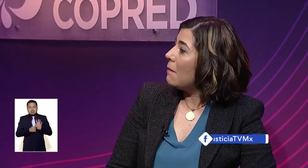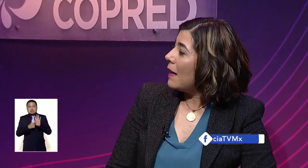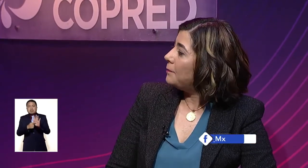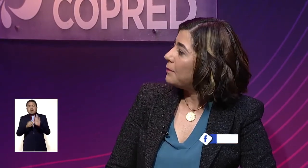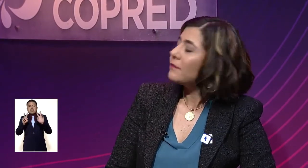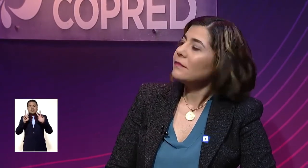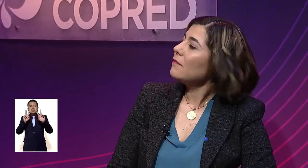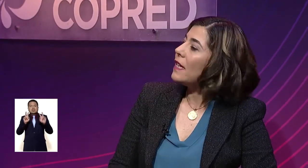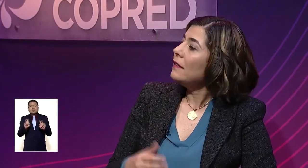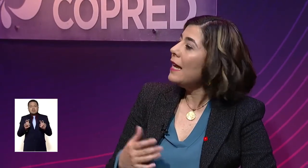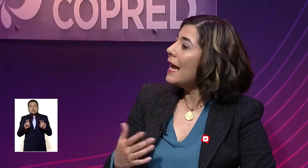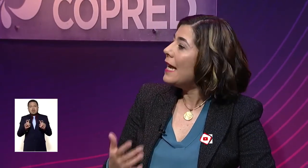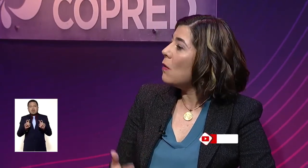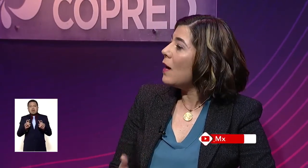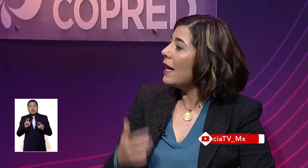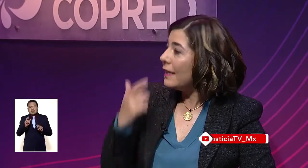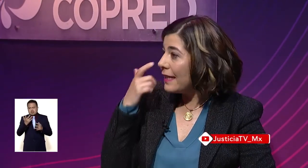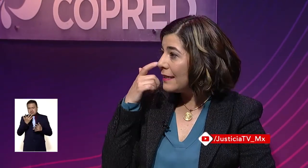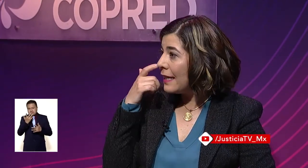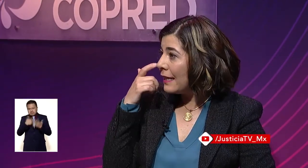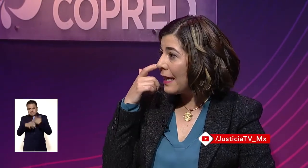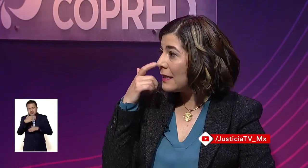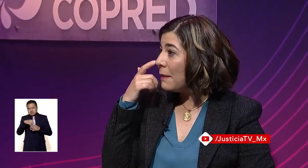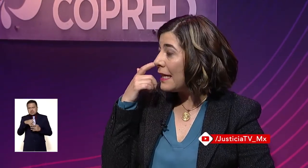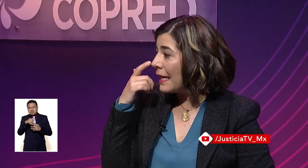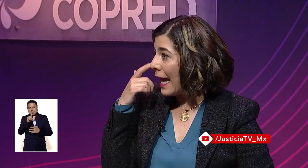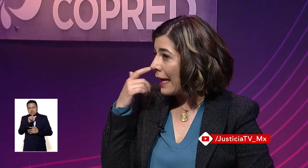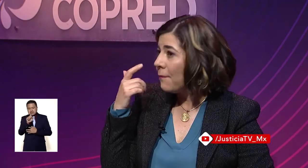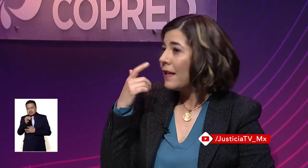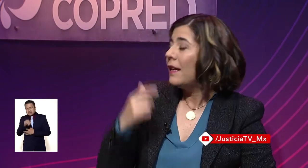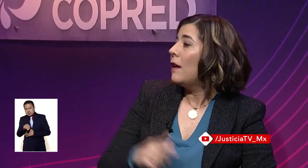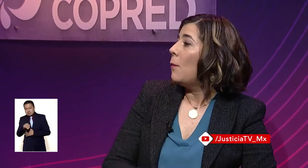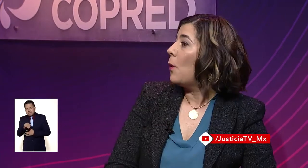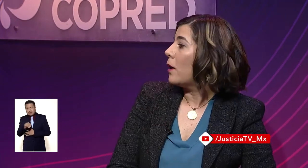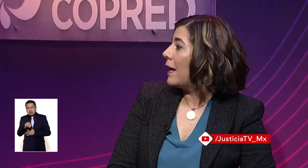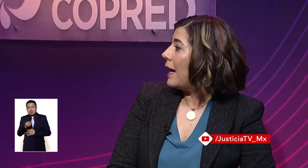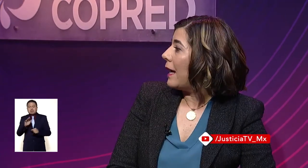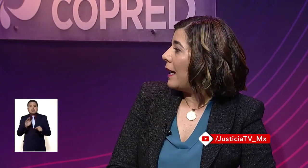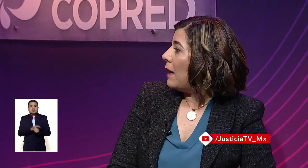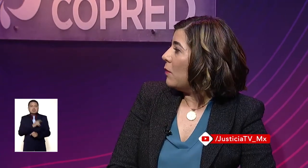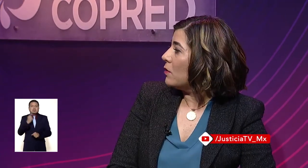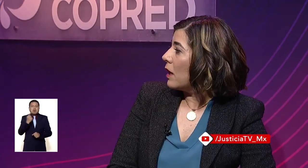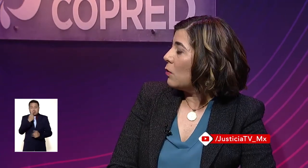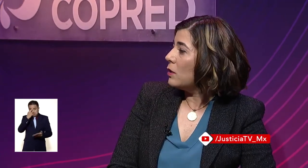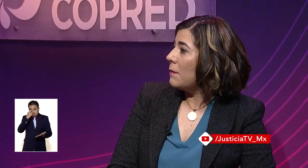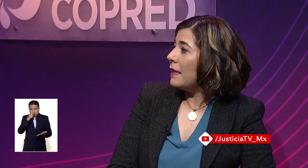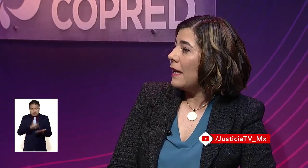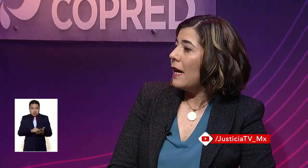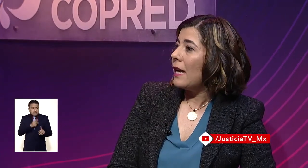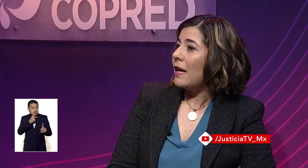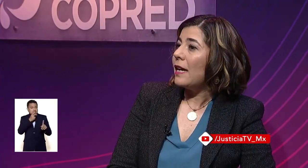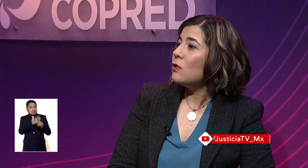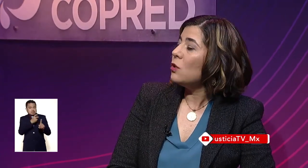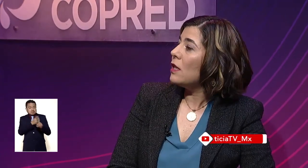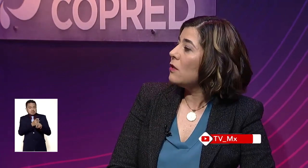tema de la lengua de señas mexicana porque creemos que justamente es uno de los